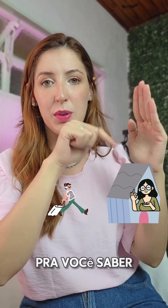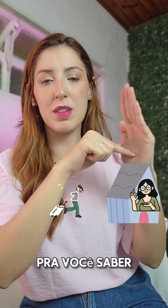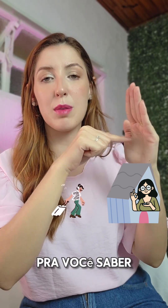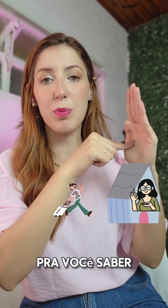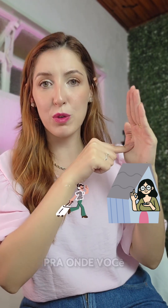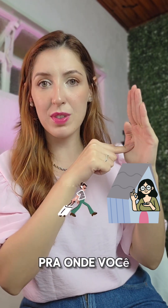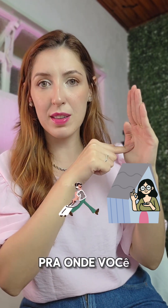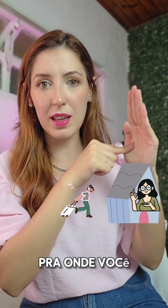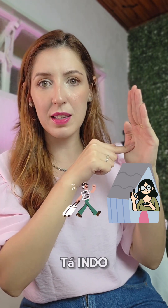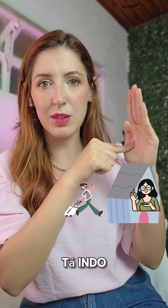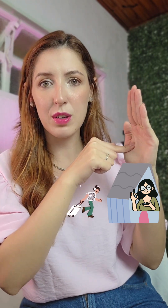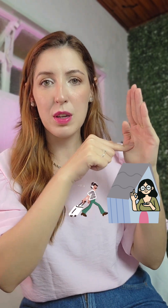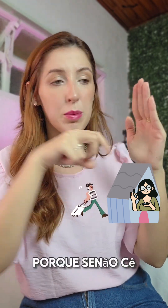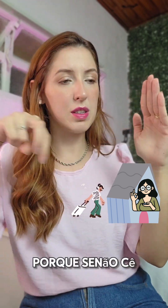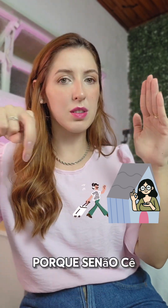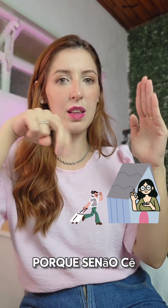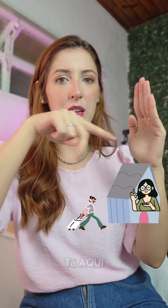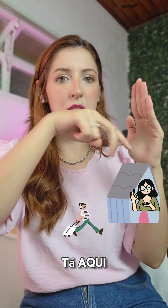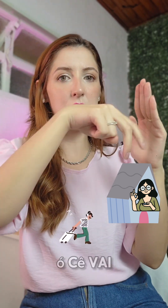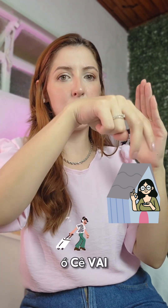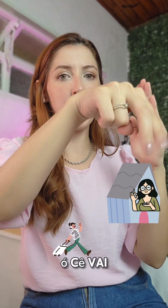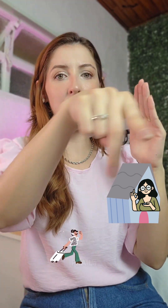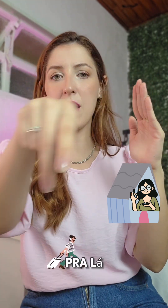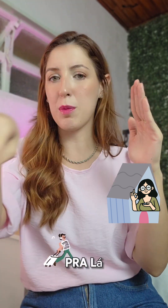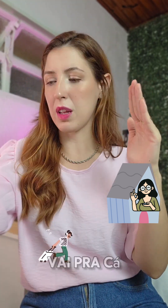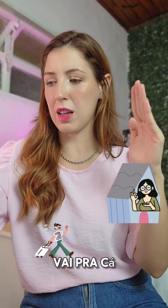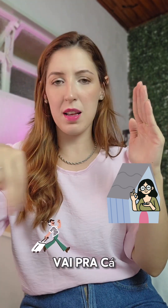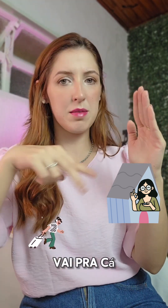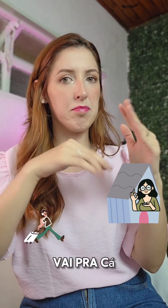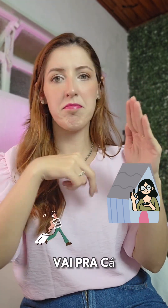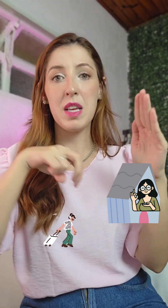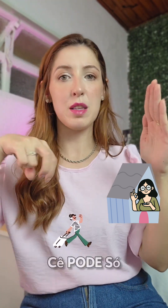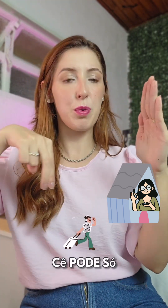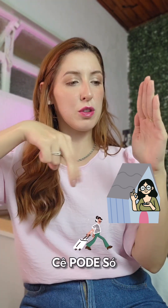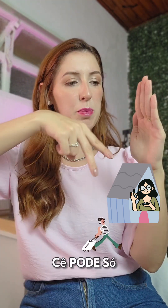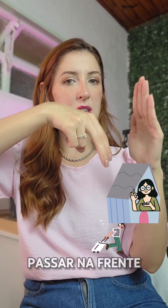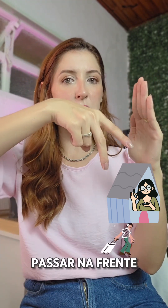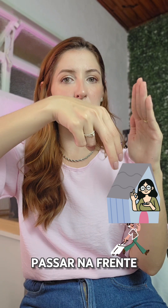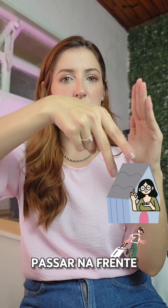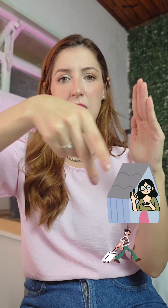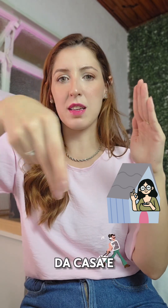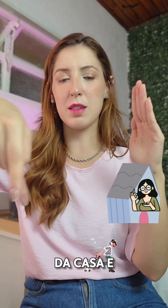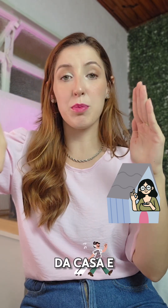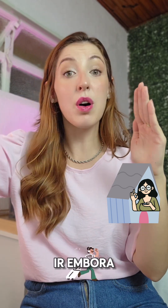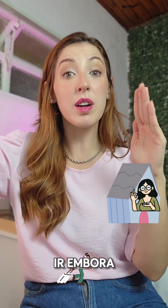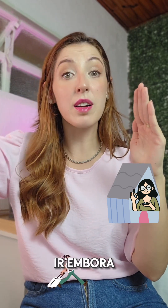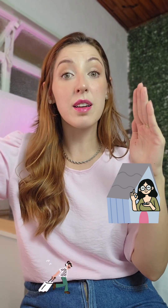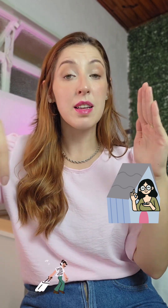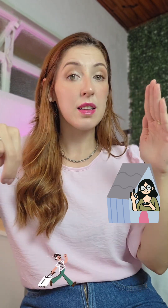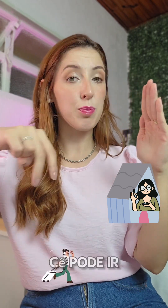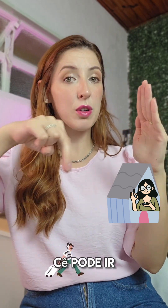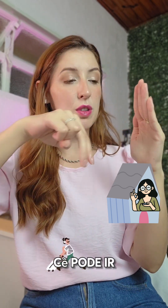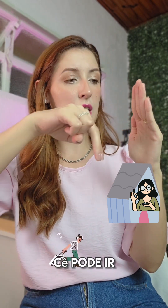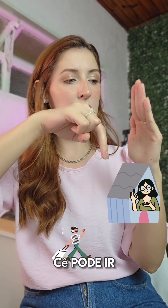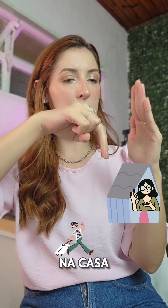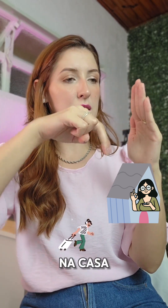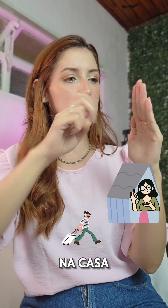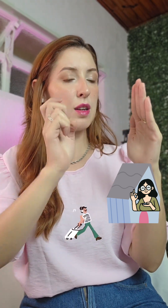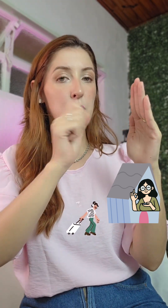você saber para onde você está indo. Porque senão você está aqui, ó, você vai para lá, vai para cá, você pode só passar na frente da casa e ir embora, você pode ir na casa,